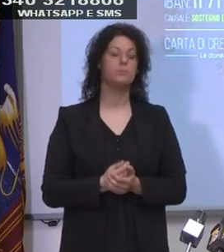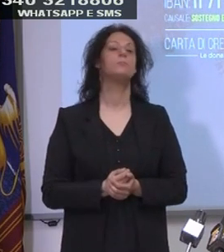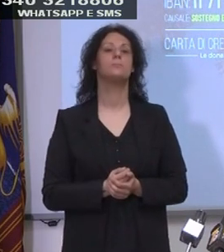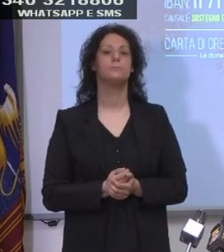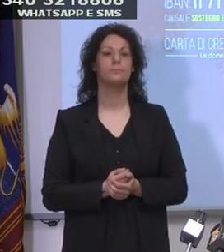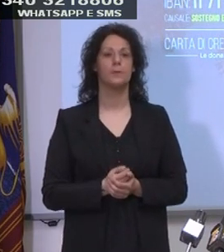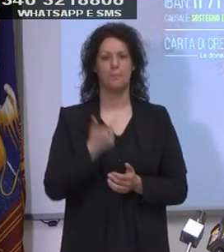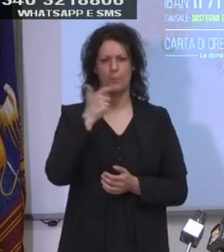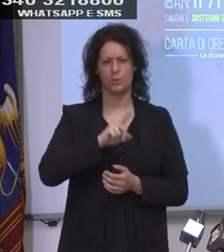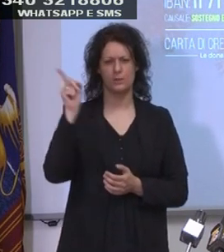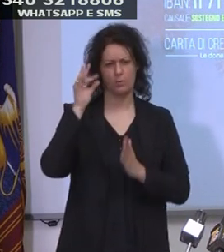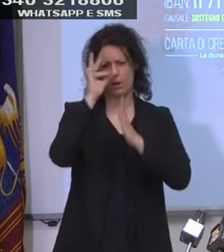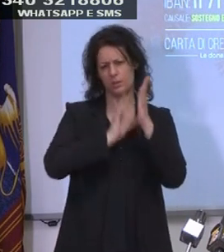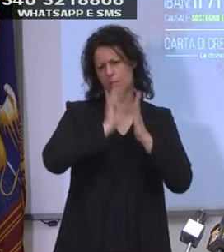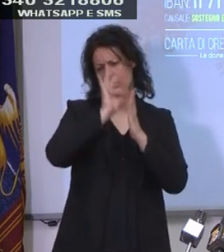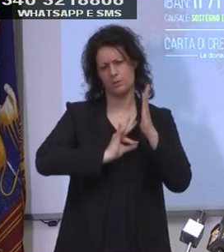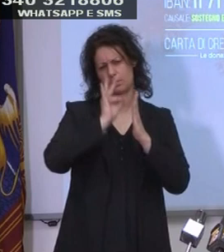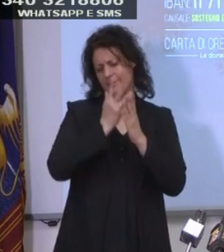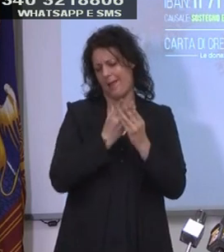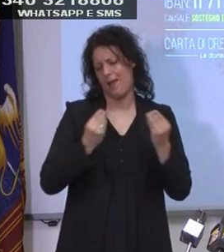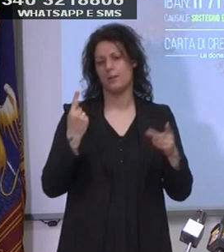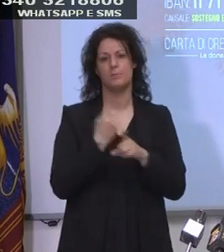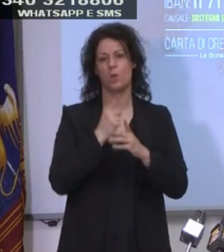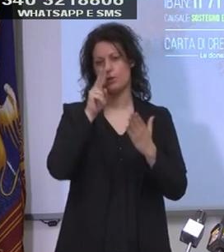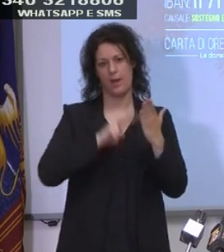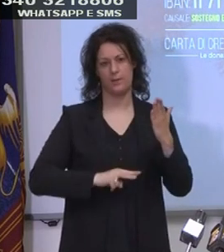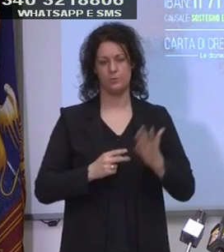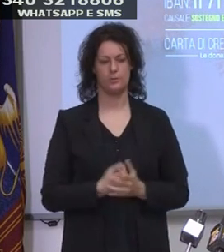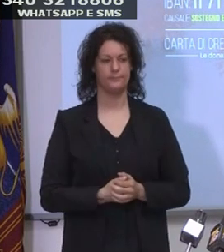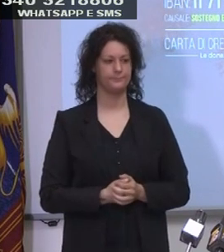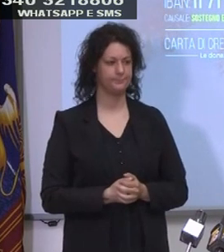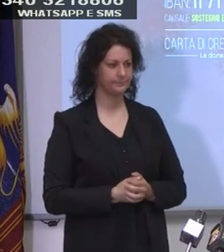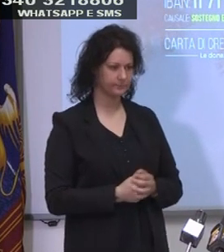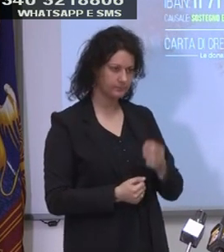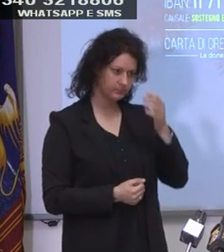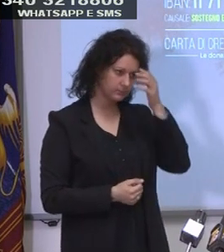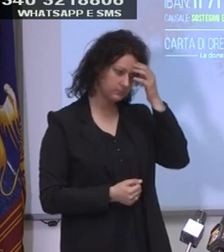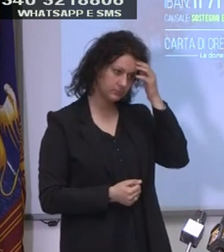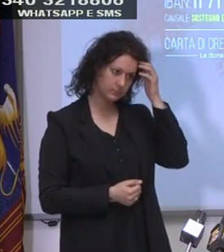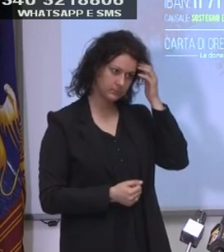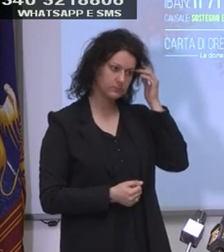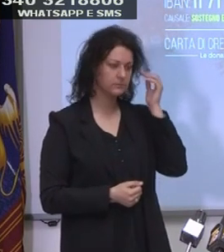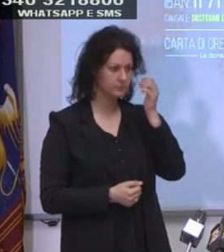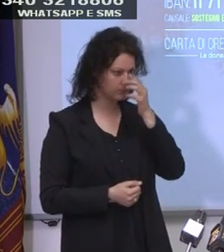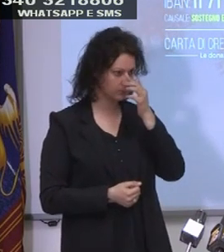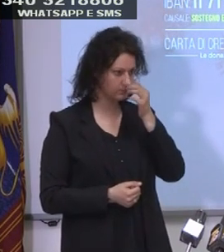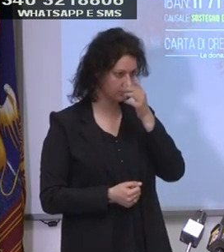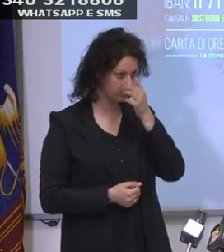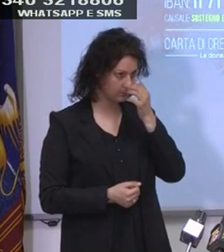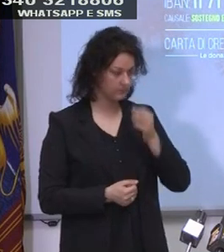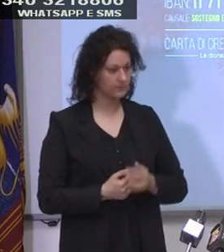è una montagna di articoli, bisogna leggerlo e bisogna capire. Fulvio Fioretti, prima domanda